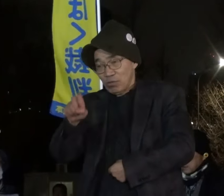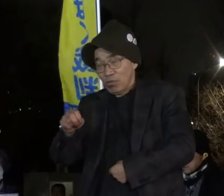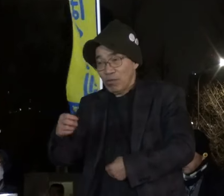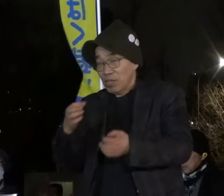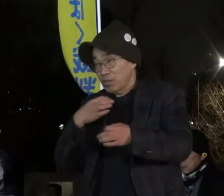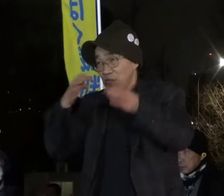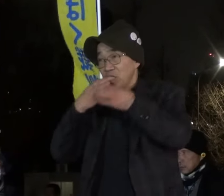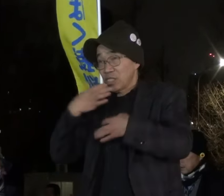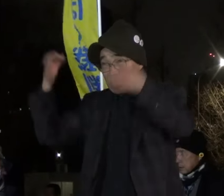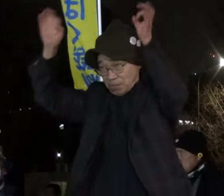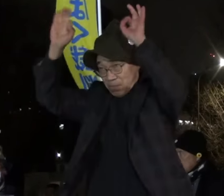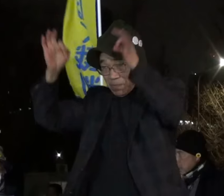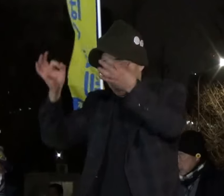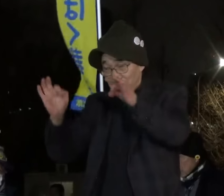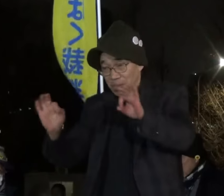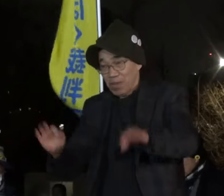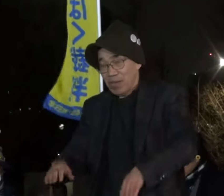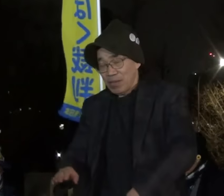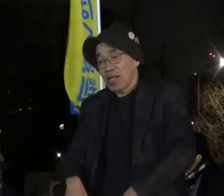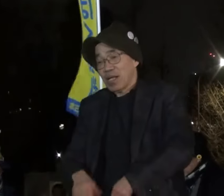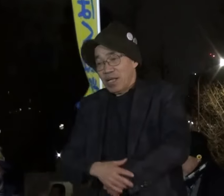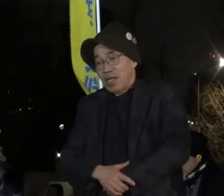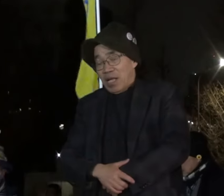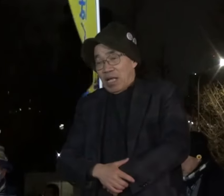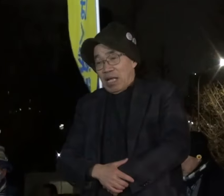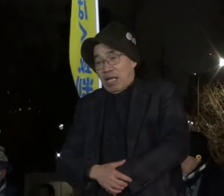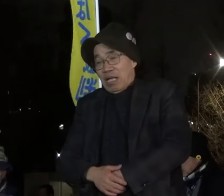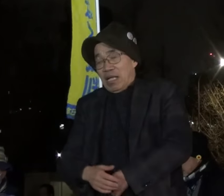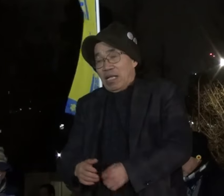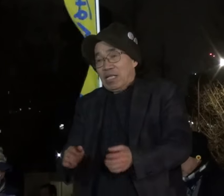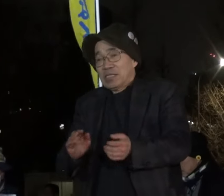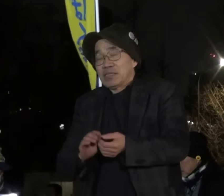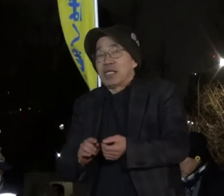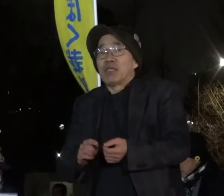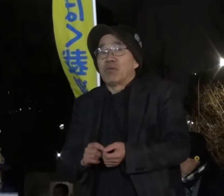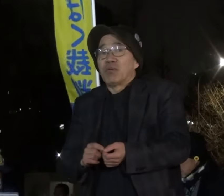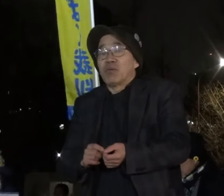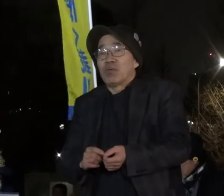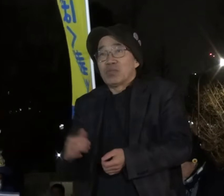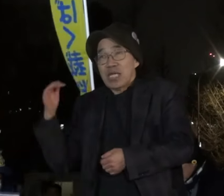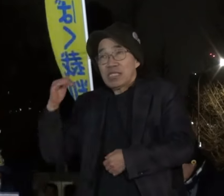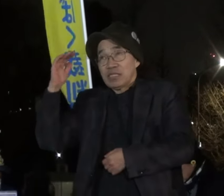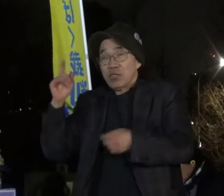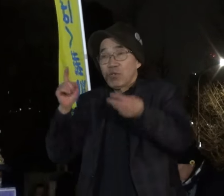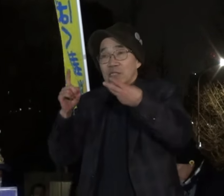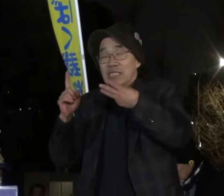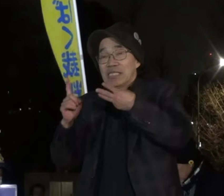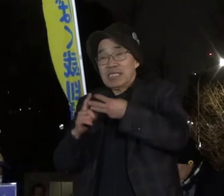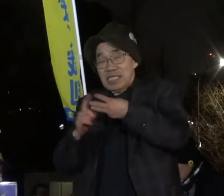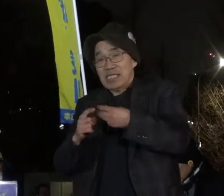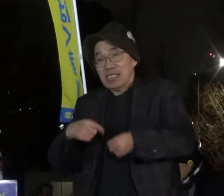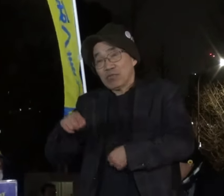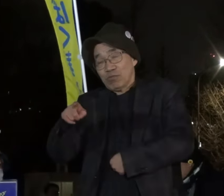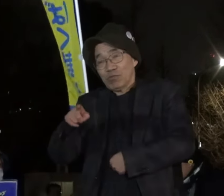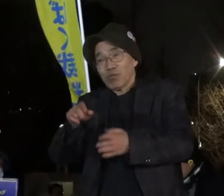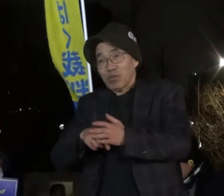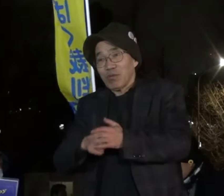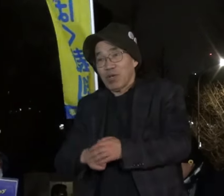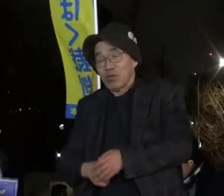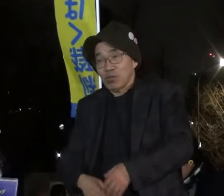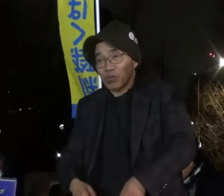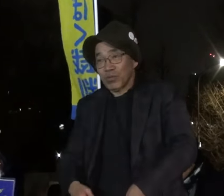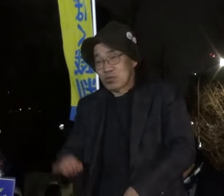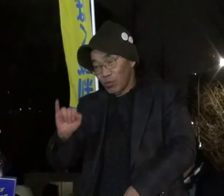って、であの成人の日に行く人たちはみんなあのあれですよ、女の女性の方とかはあ